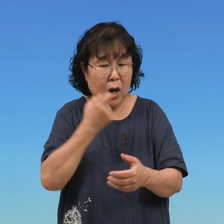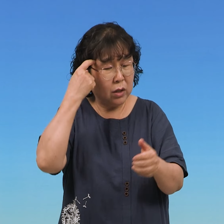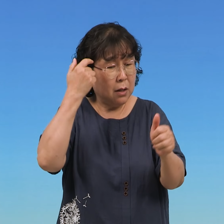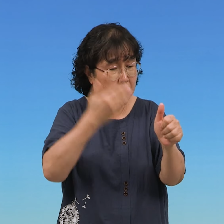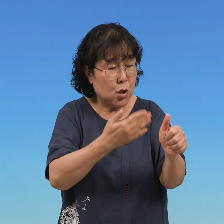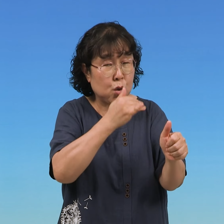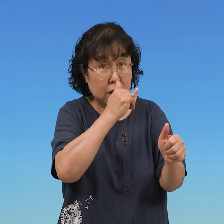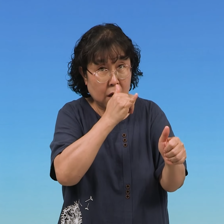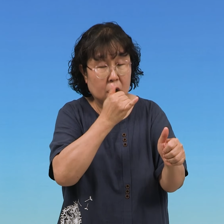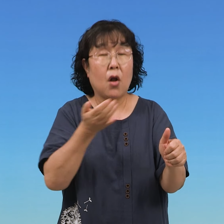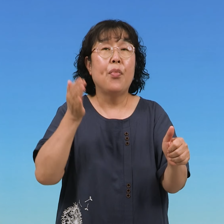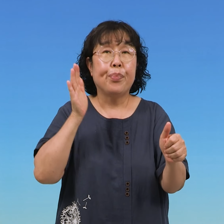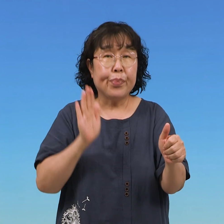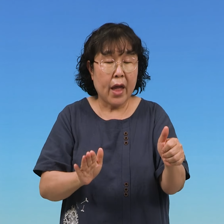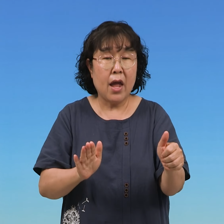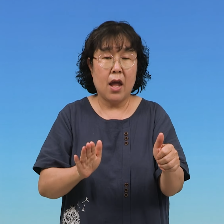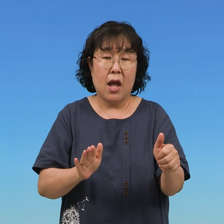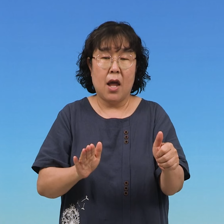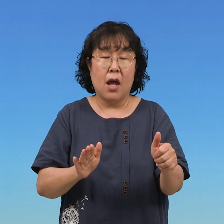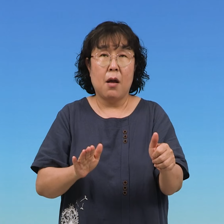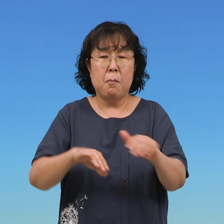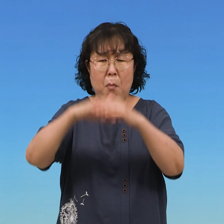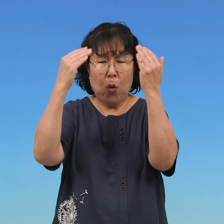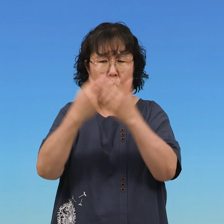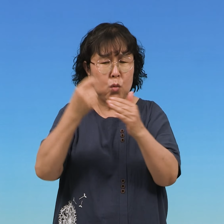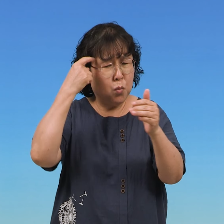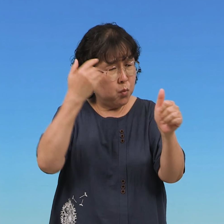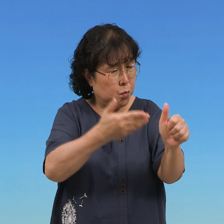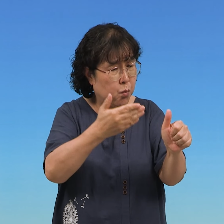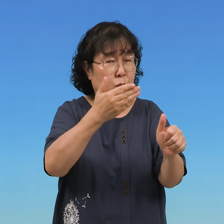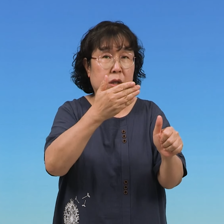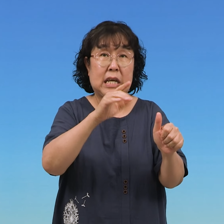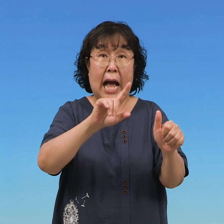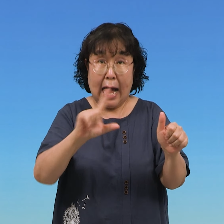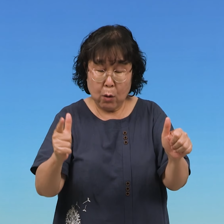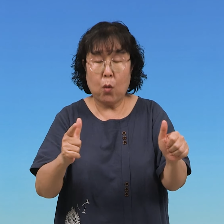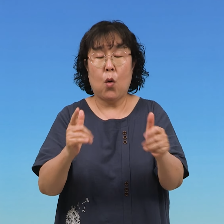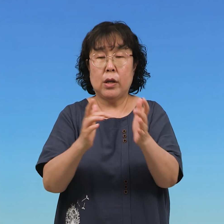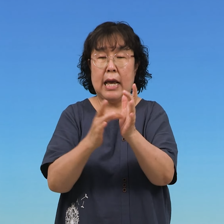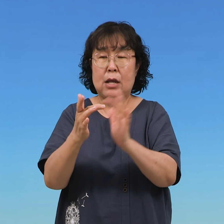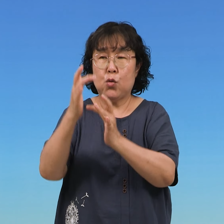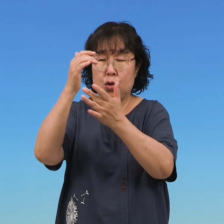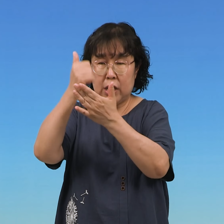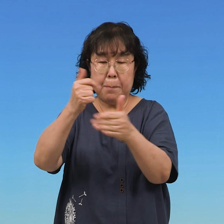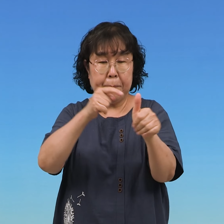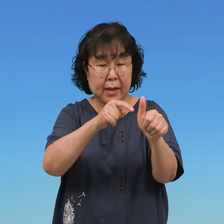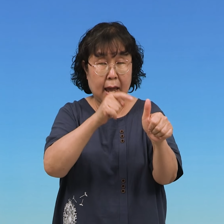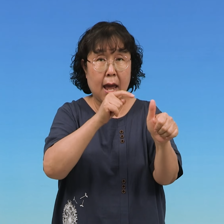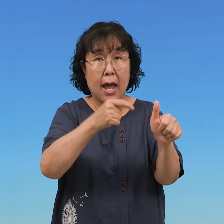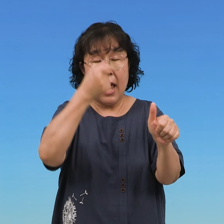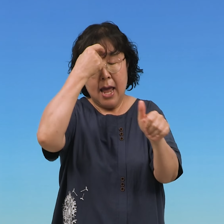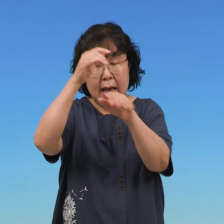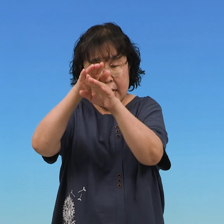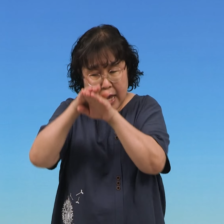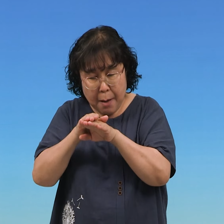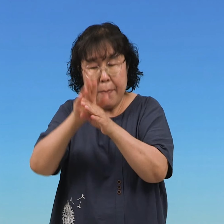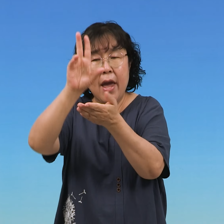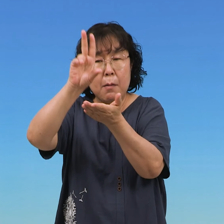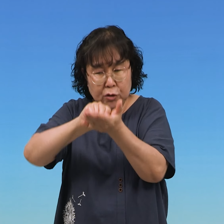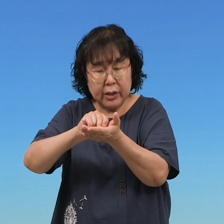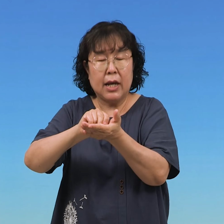하지만 거두절미하고 예배 문제로 이 여인이 주제를 훅 바꾼 것처럼 바로 근원적으로